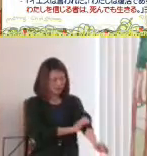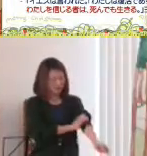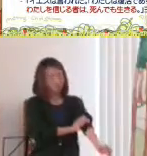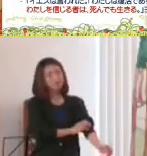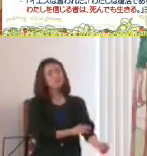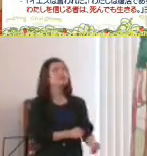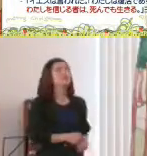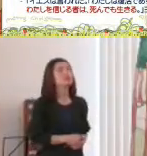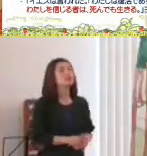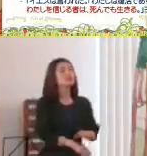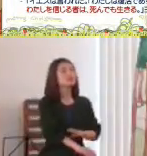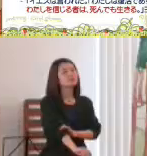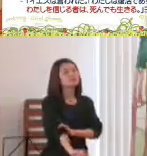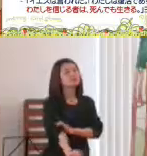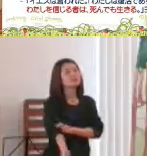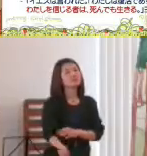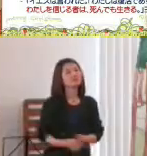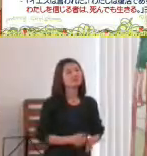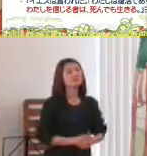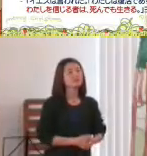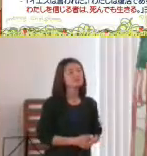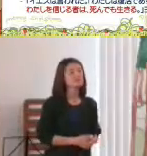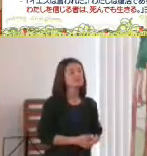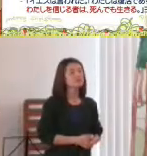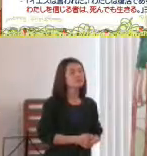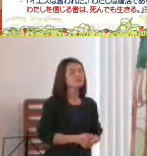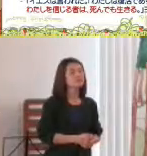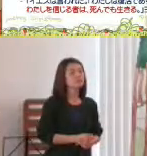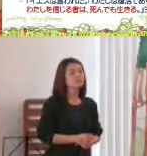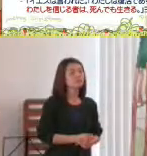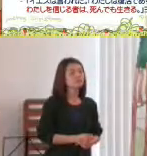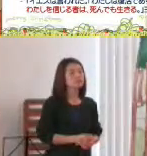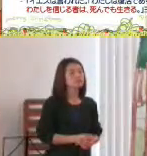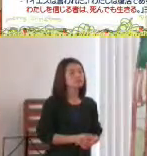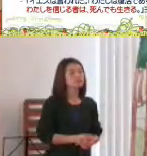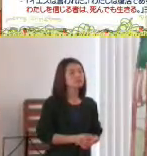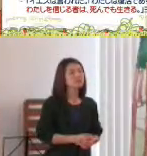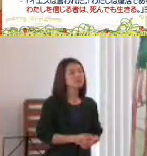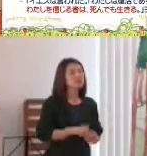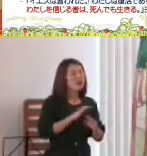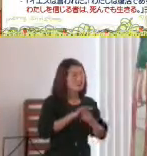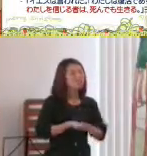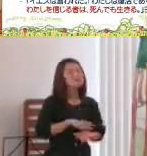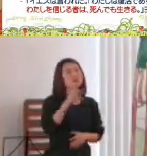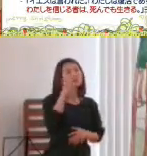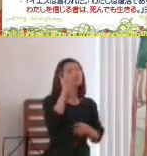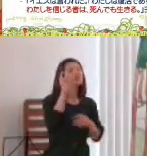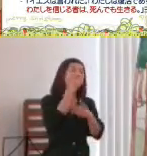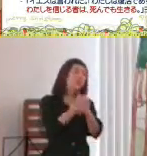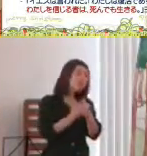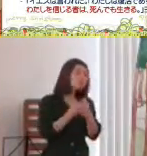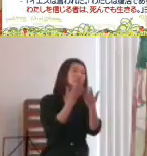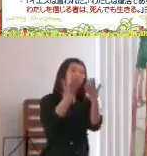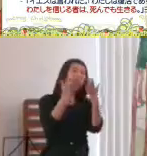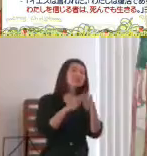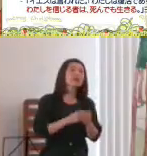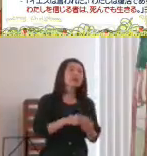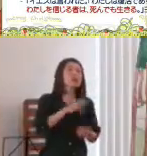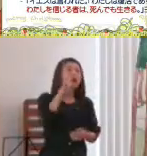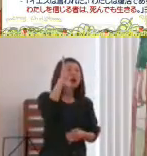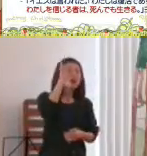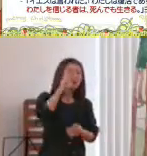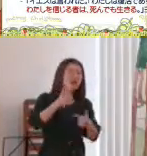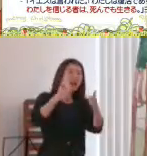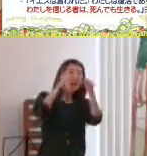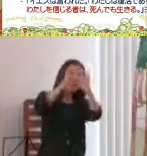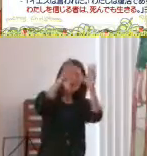故に私はもういつ死んでも安心だと言ったわけです。でもちろんこのおじいちゃんシメオンは、イエス様